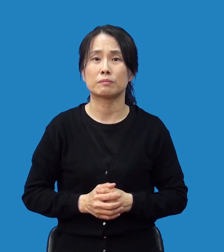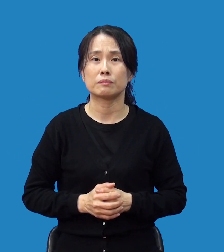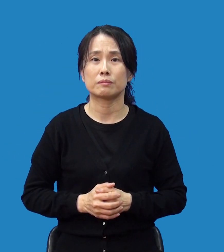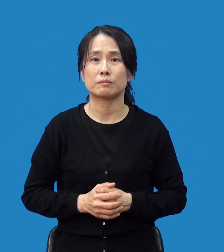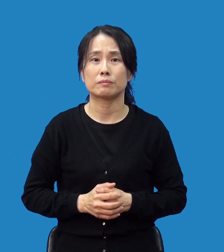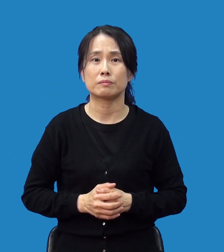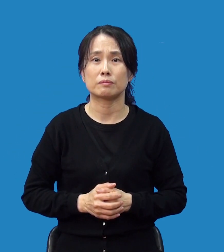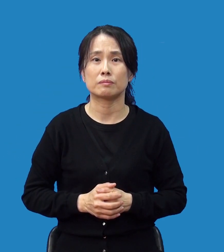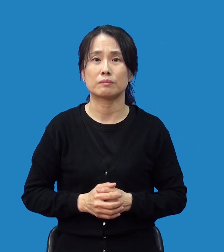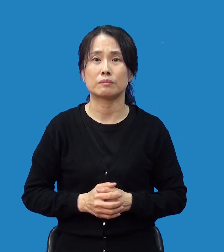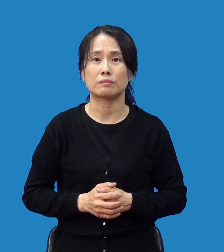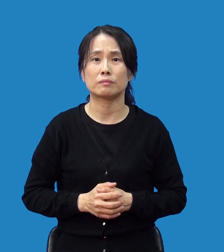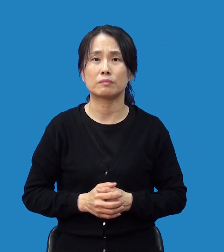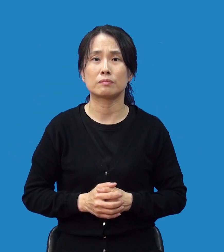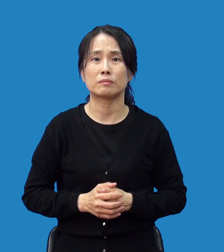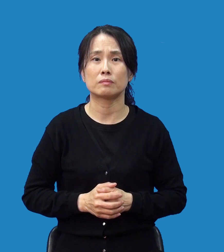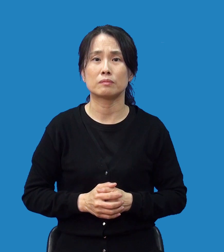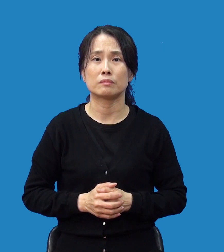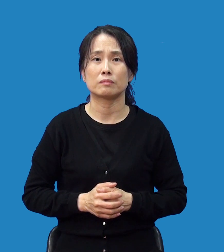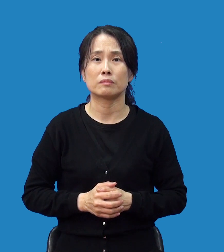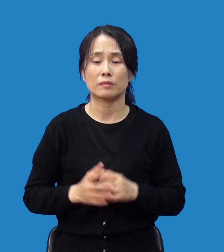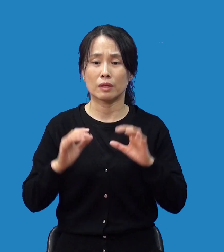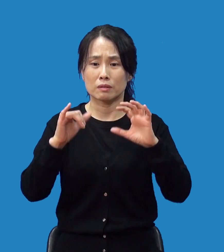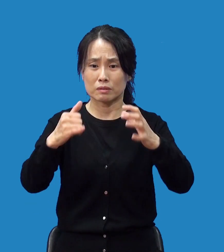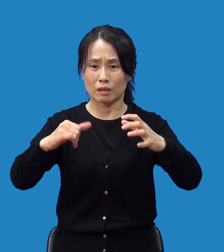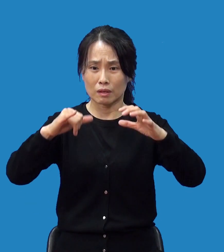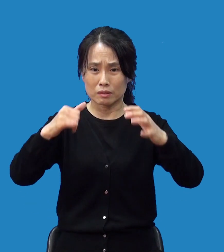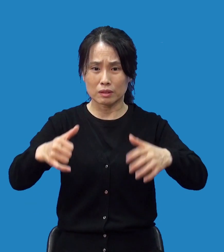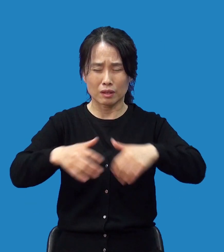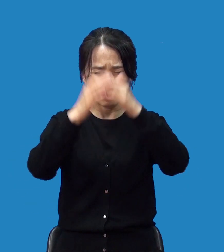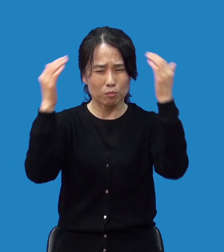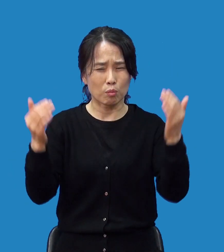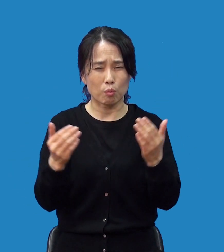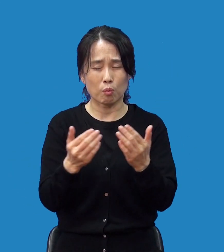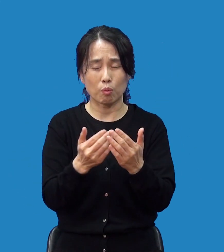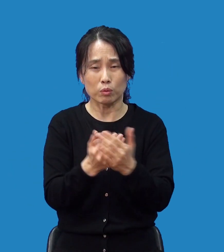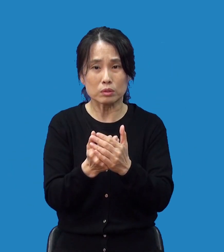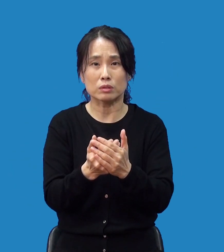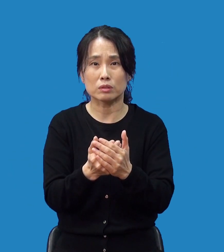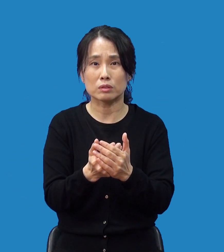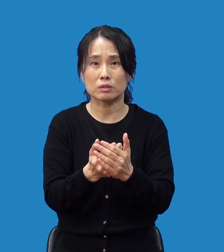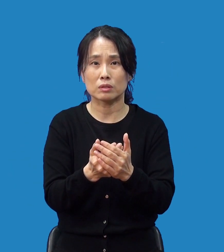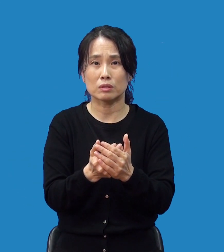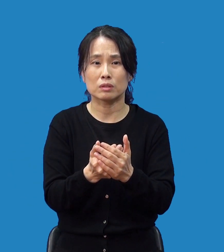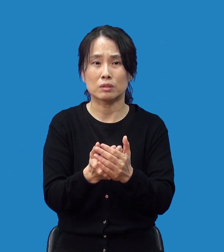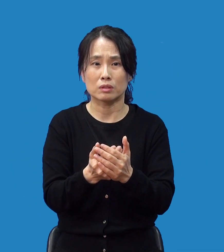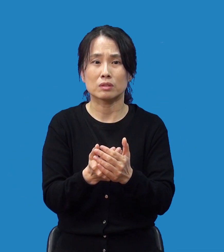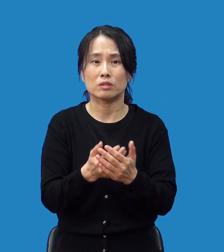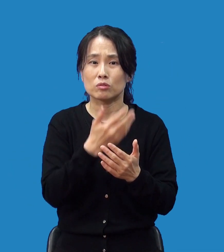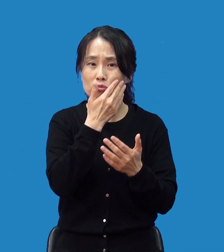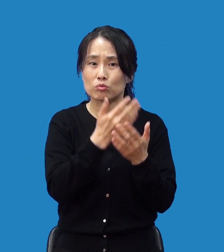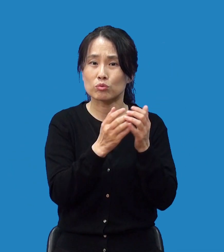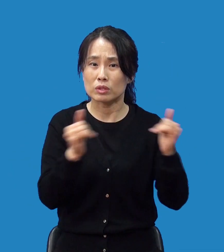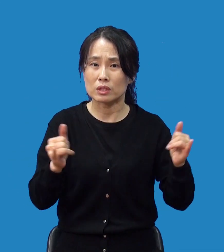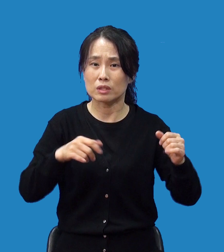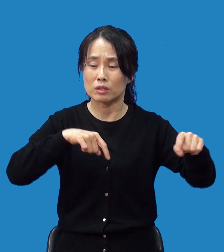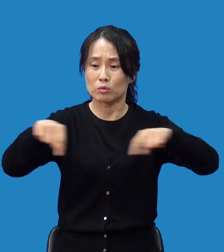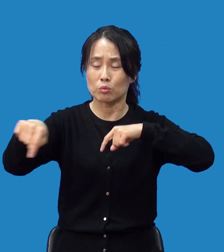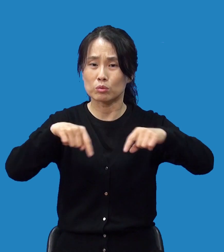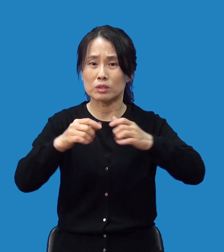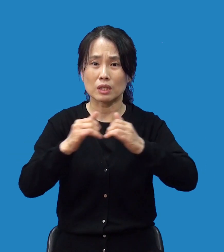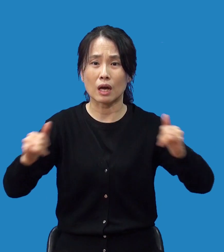왜 덧없습니까? 세상의 모든 귀인들, 사사들, 통치자들,